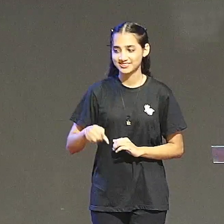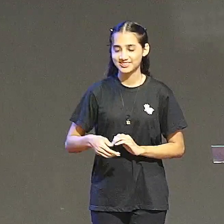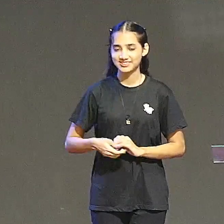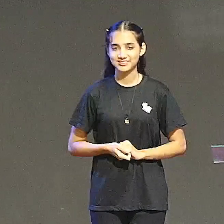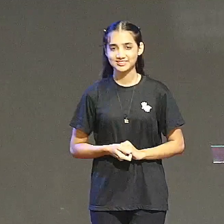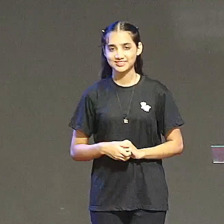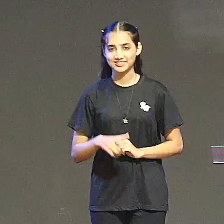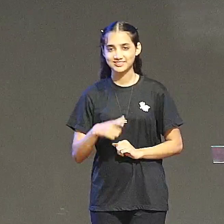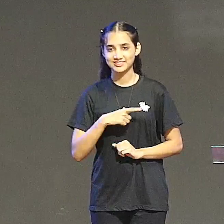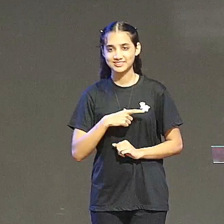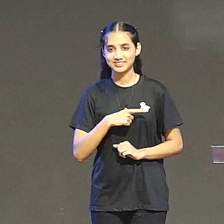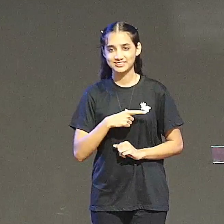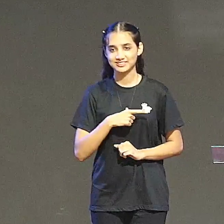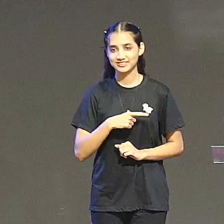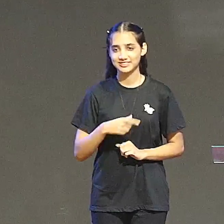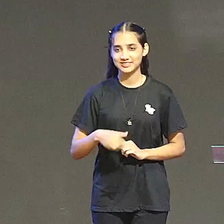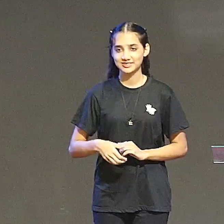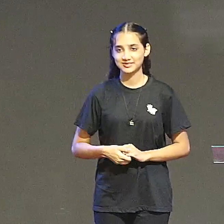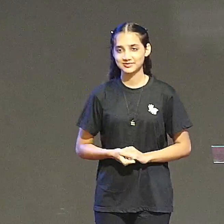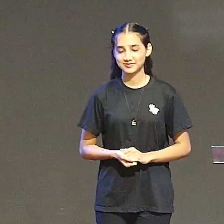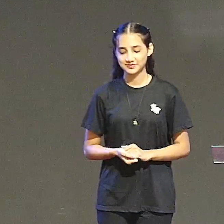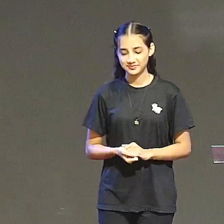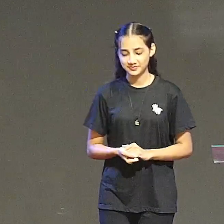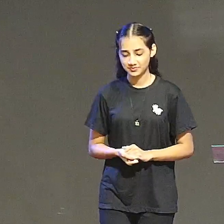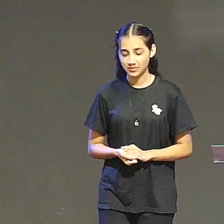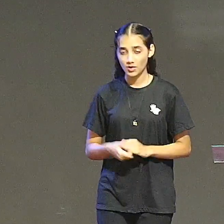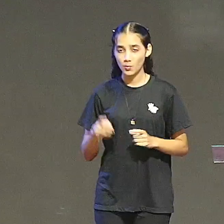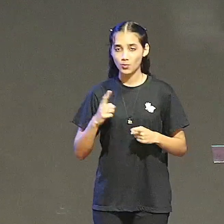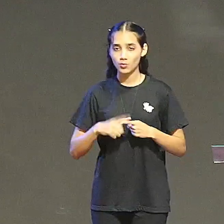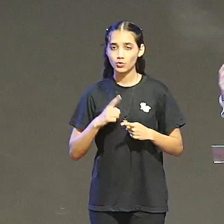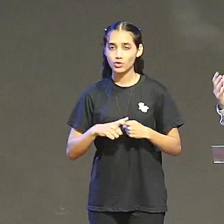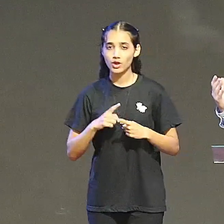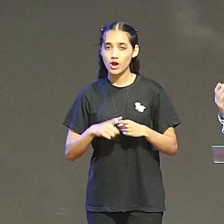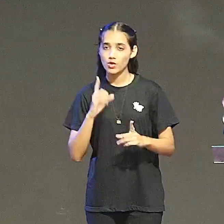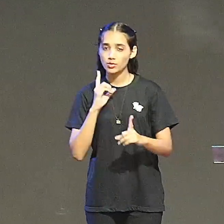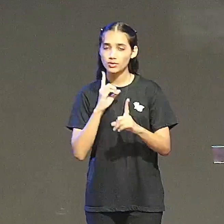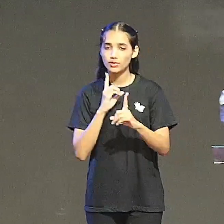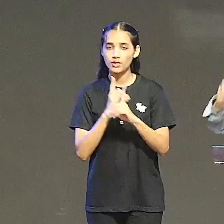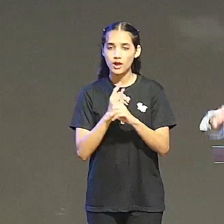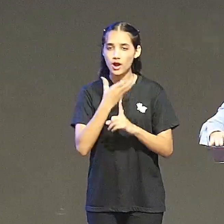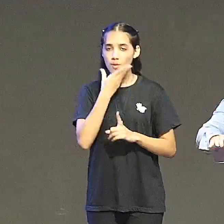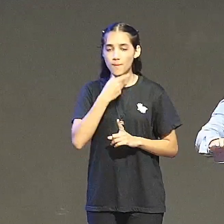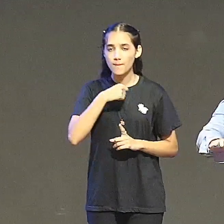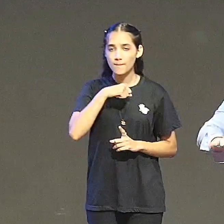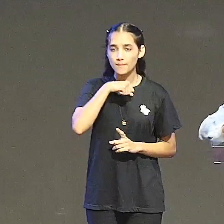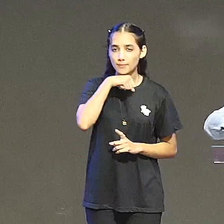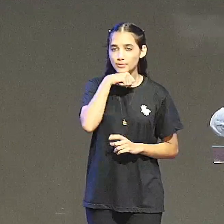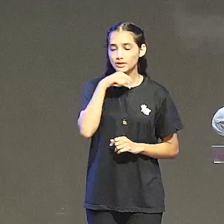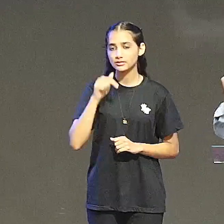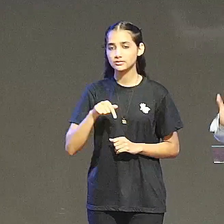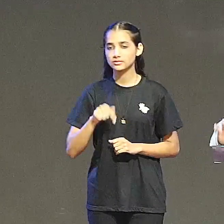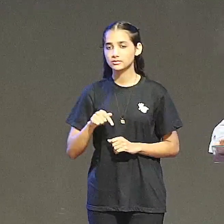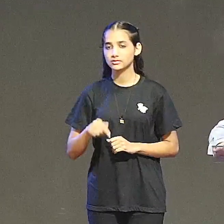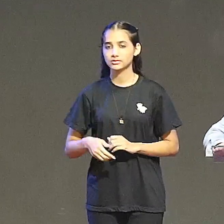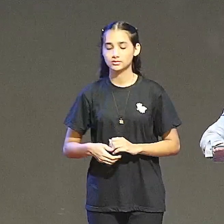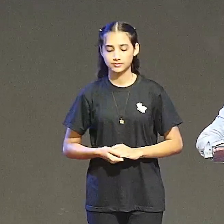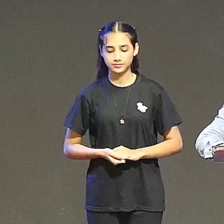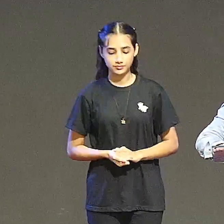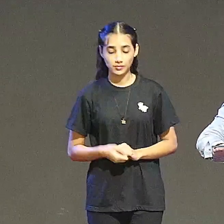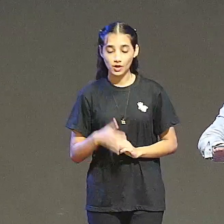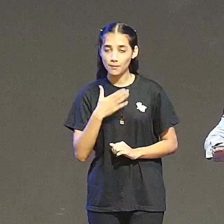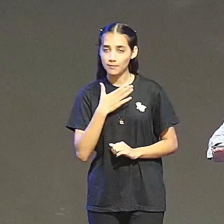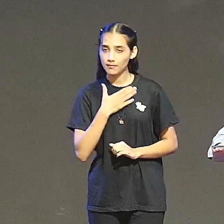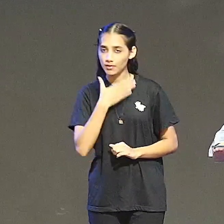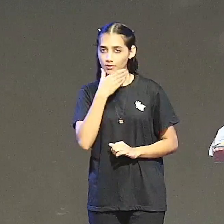engraçado porque encontar nele uma figura paterna o meu pai é pai para uma porção de gente eu não tenho problema nenhhum com isso